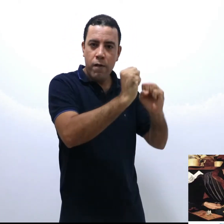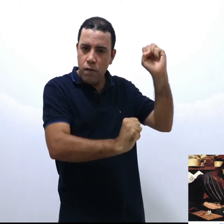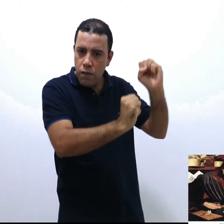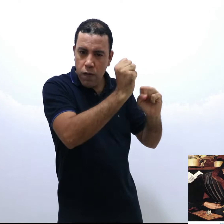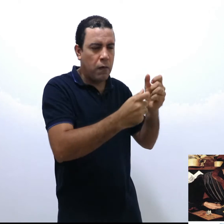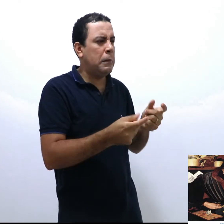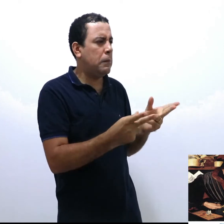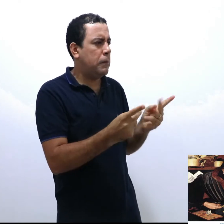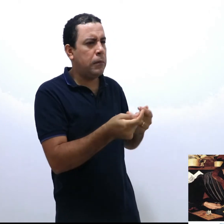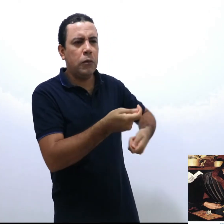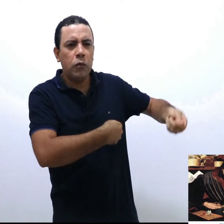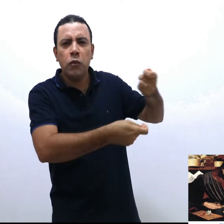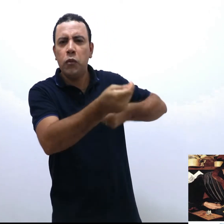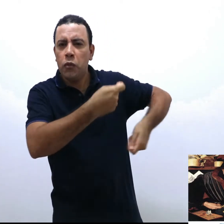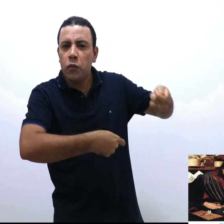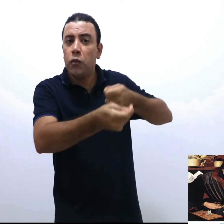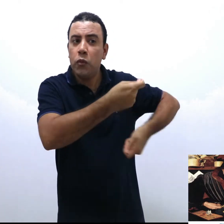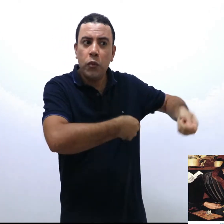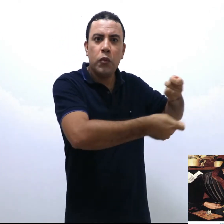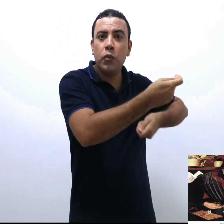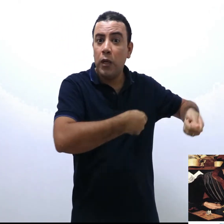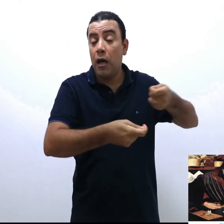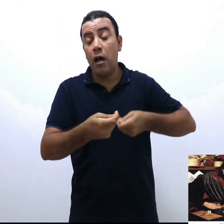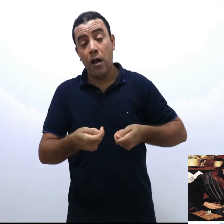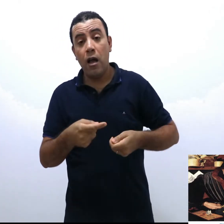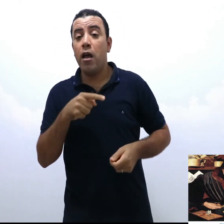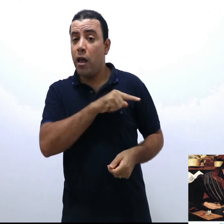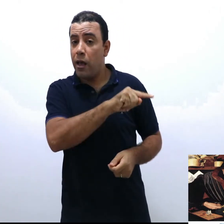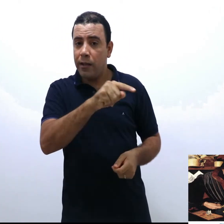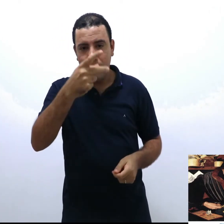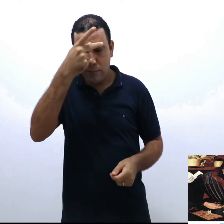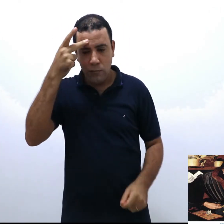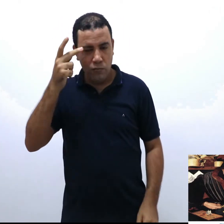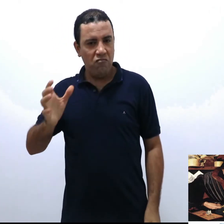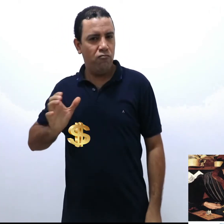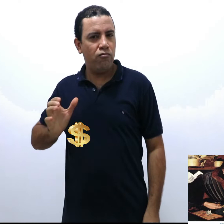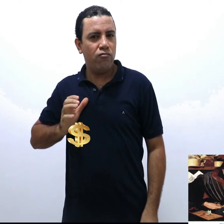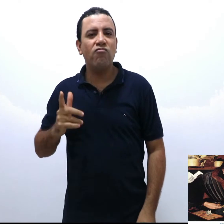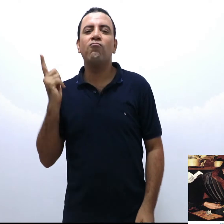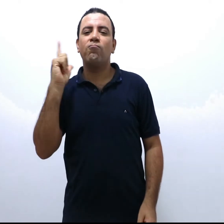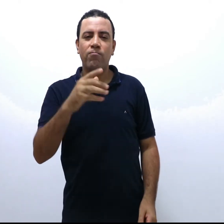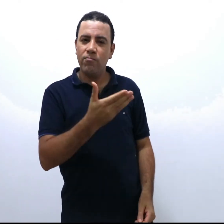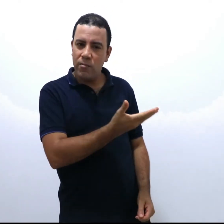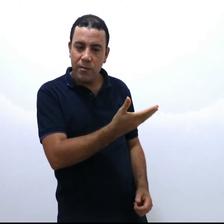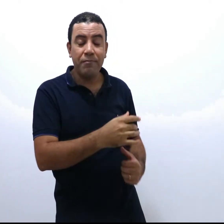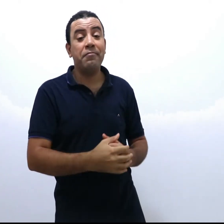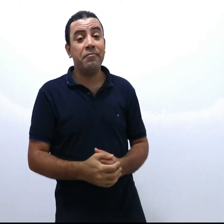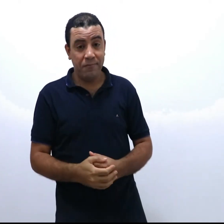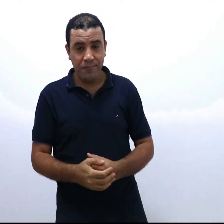E a burguesia, então, vivia do comércio, cada vez mais intenso. E eles conseguiam uma boa